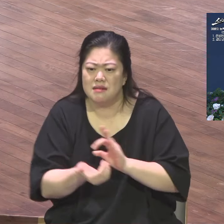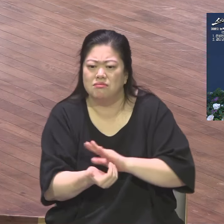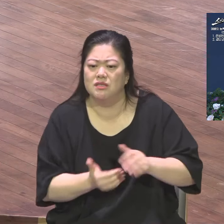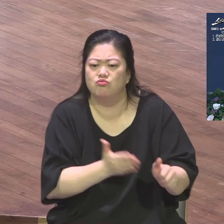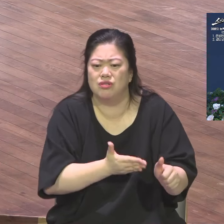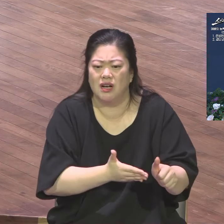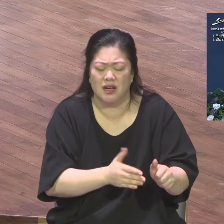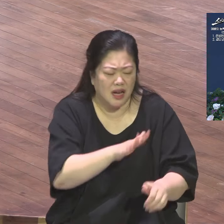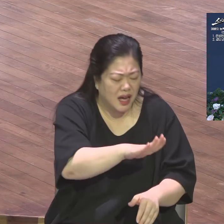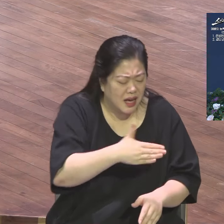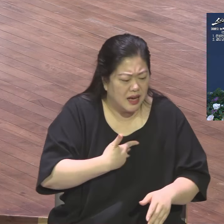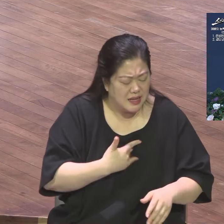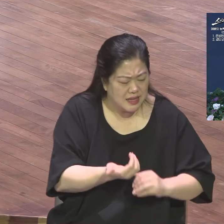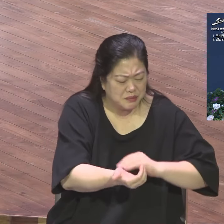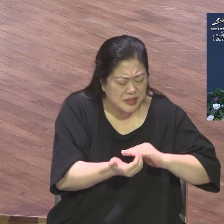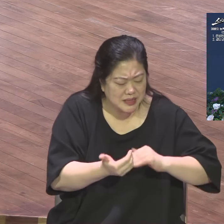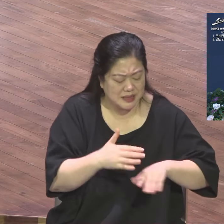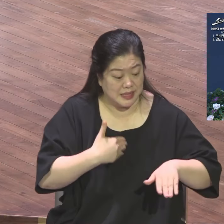하나님이 약속해놓고